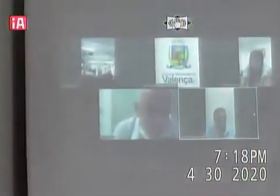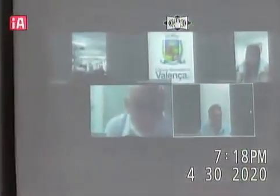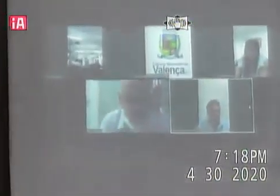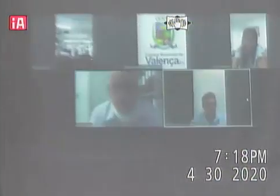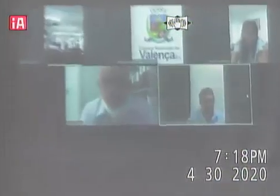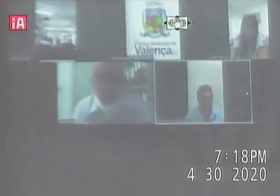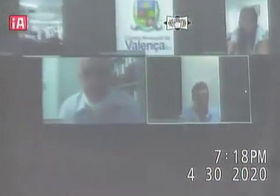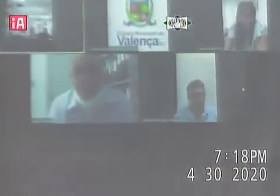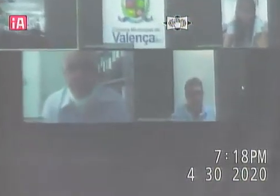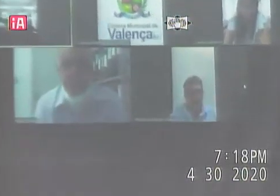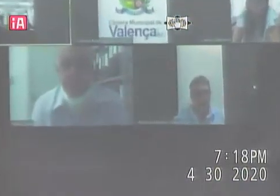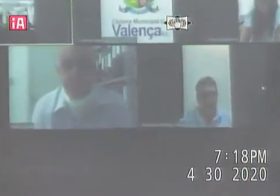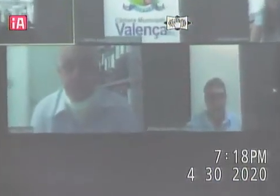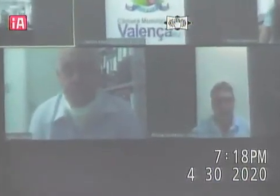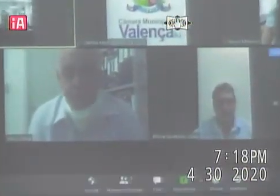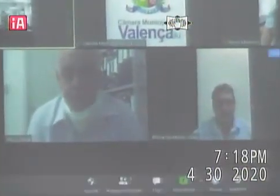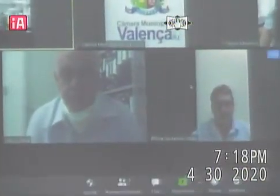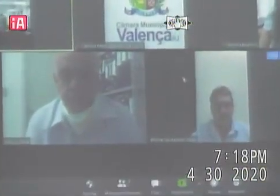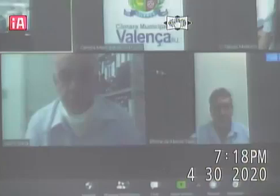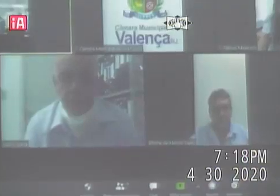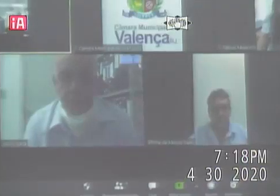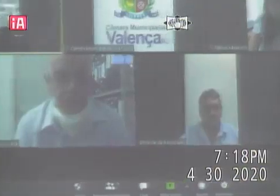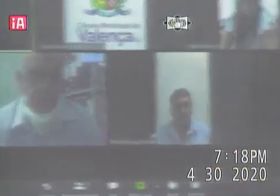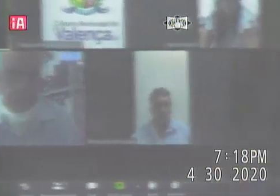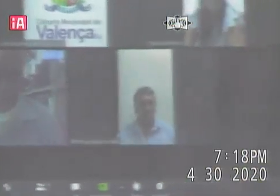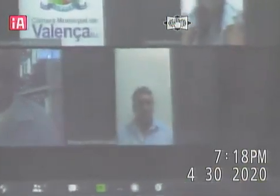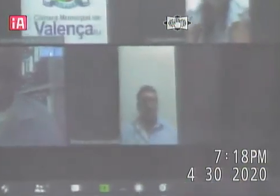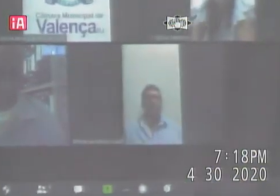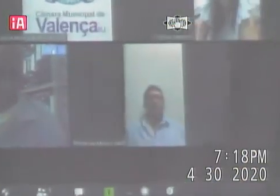Por favor, Rafael. já está falando, doutor Saulo. 10 minutos para Vossa Excelência.